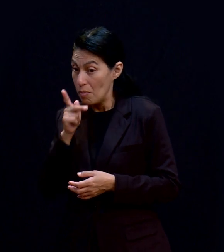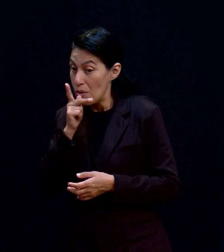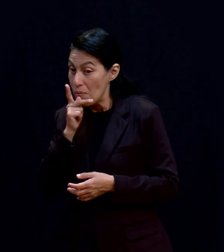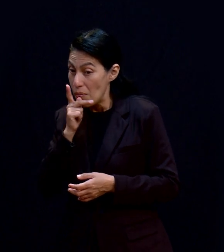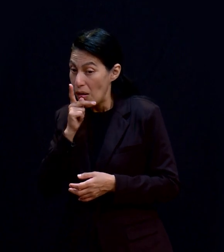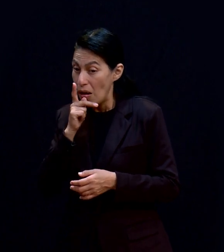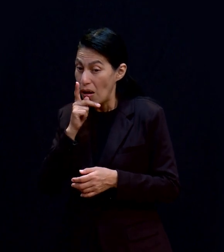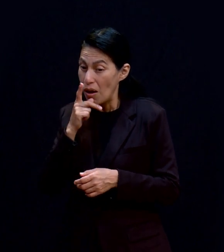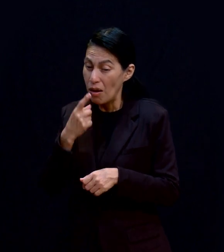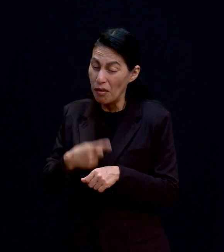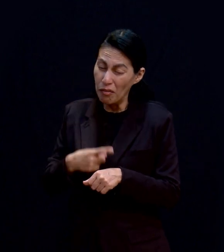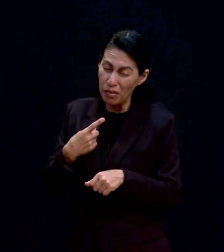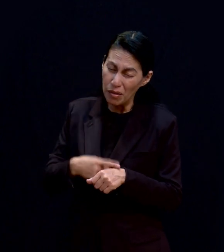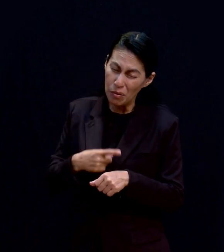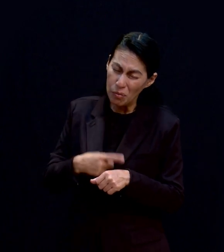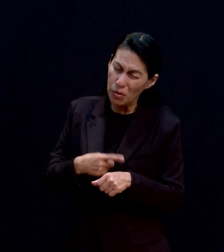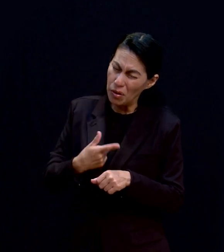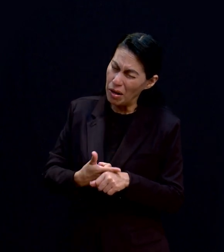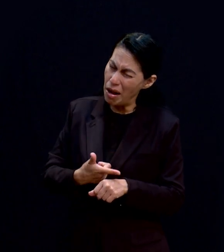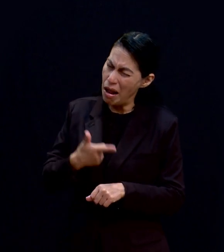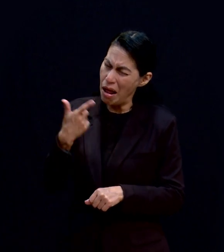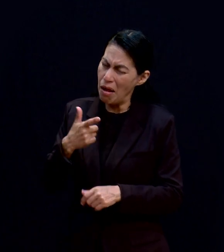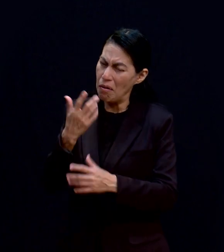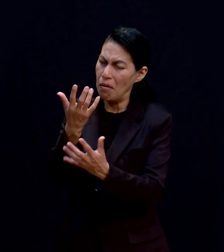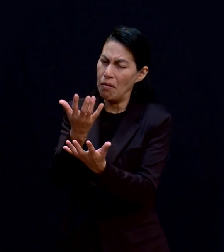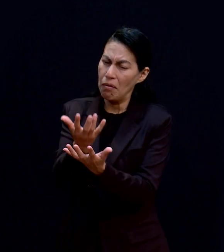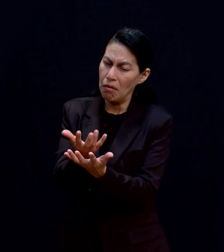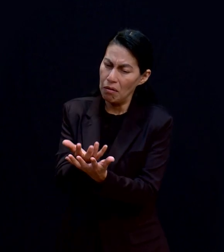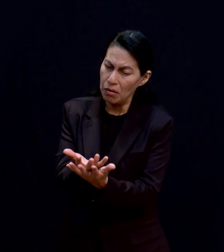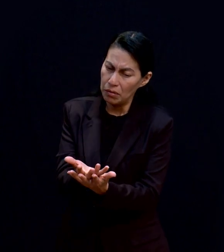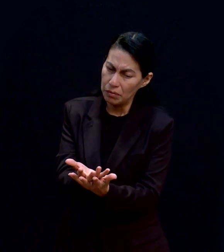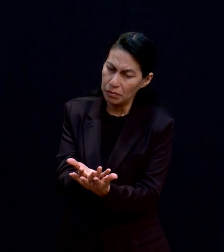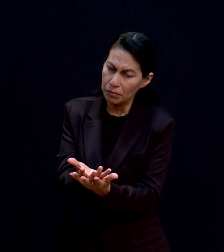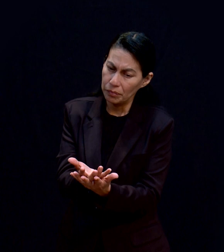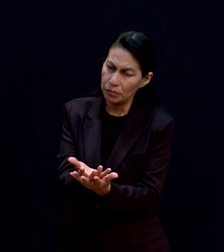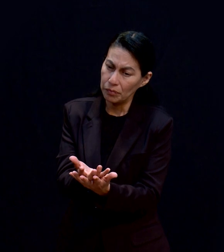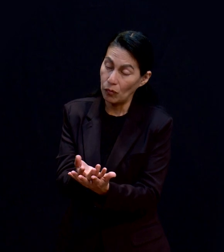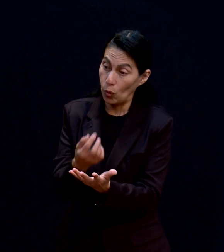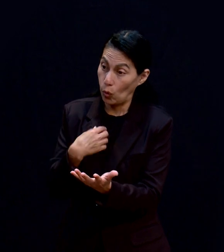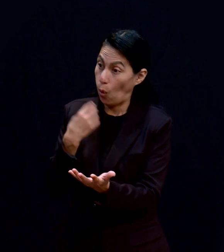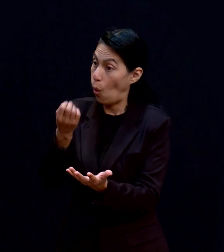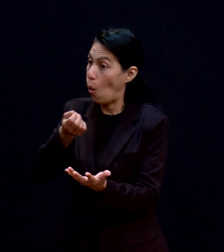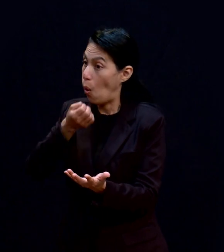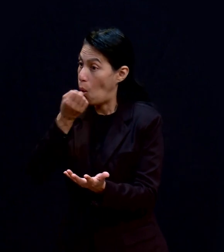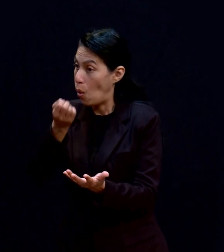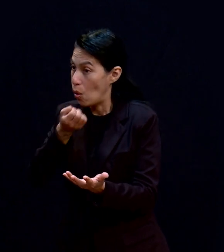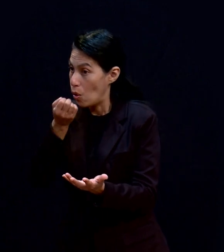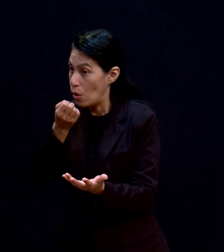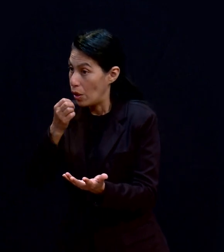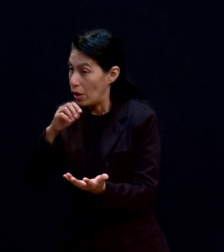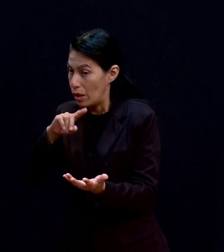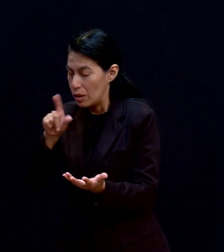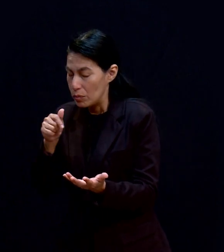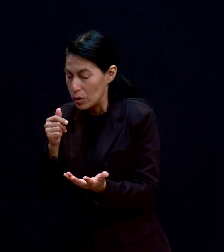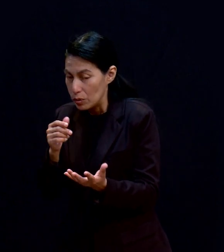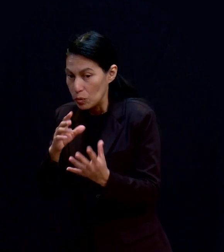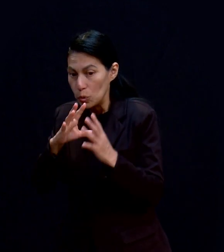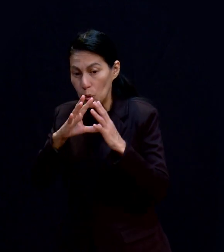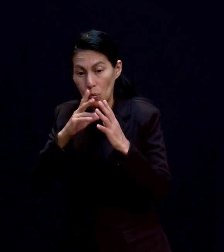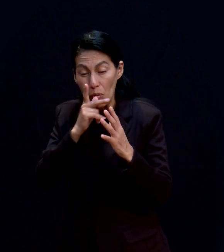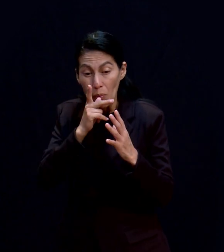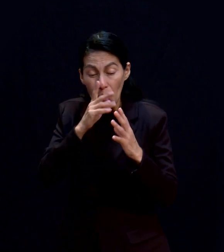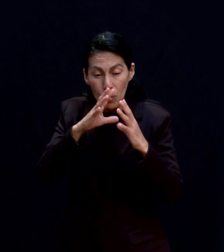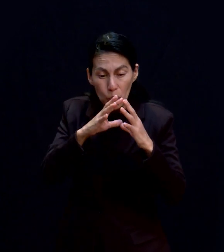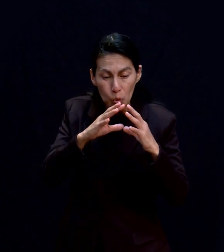cama totalmente sin poder moverse y después de esto ver su recuperación pues